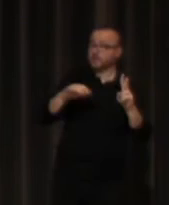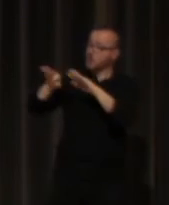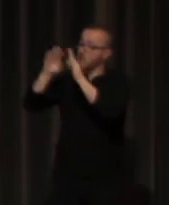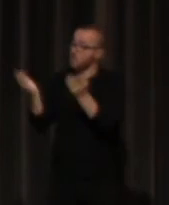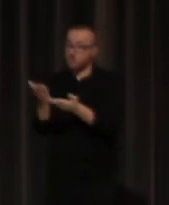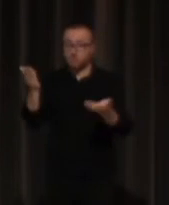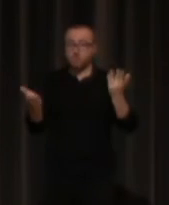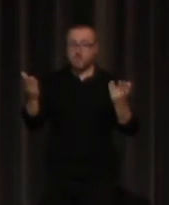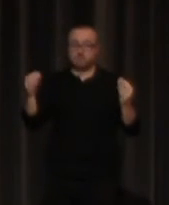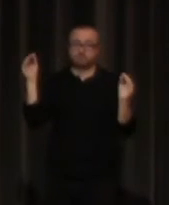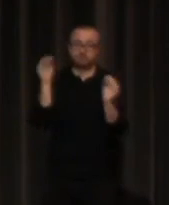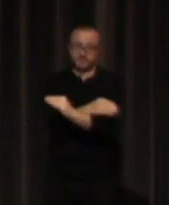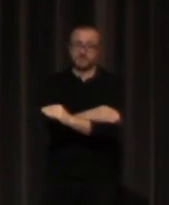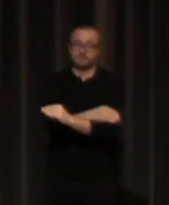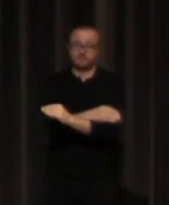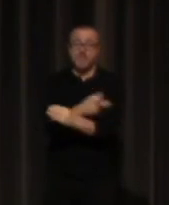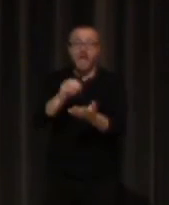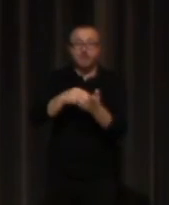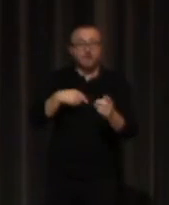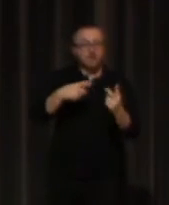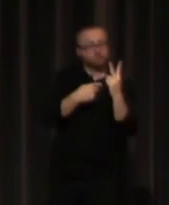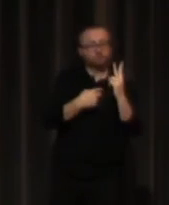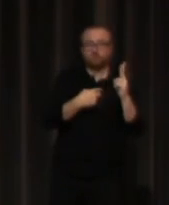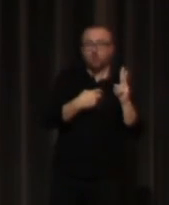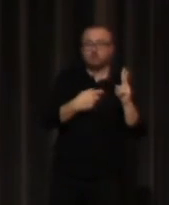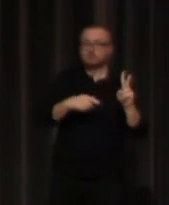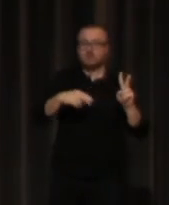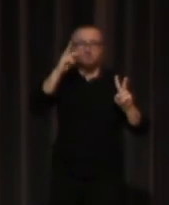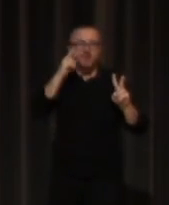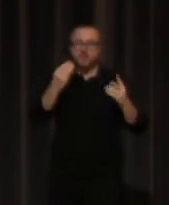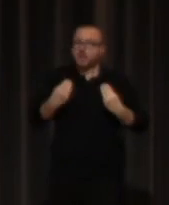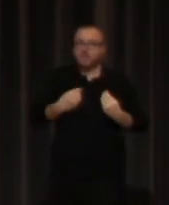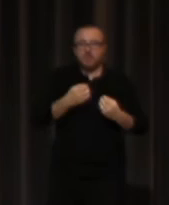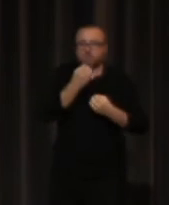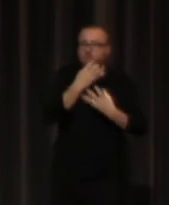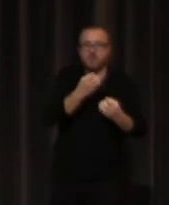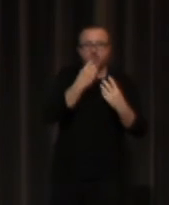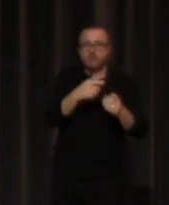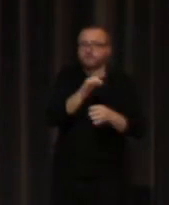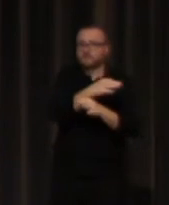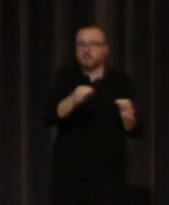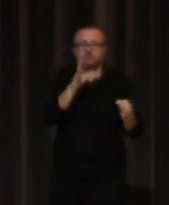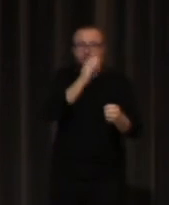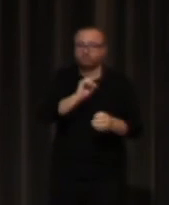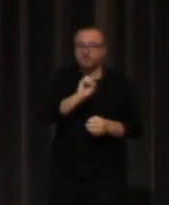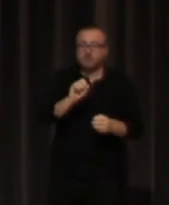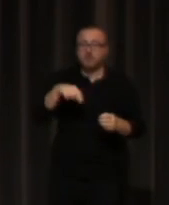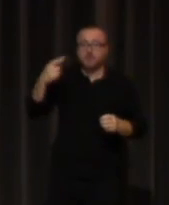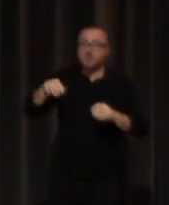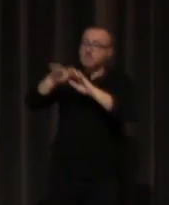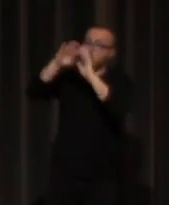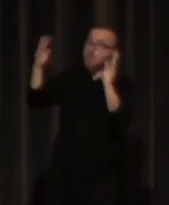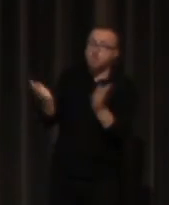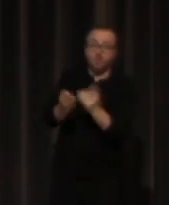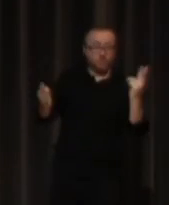estat realment molt bé, la situació potser sembla pitjor. Com regressar a un món de possibilitats finites